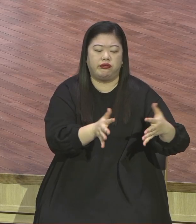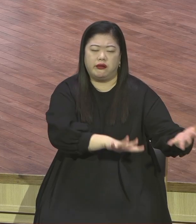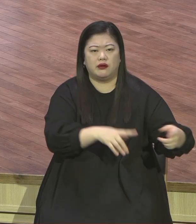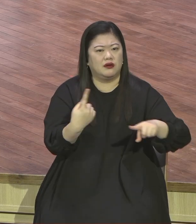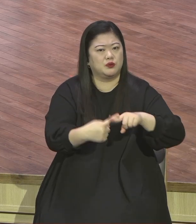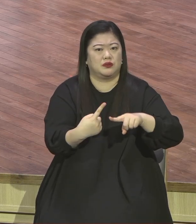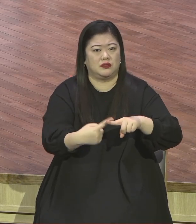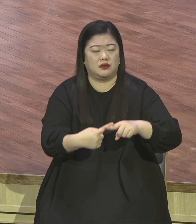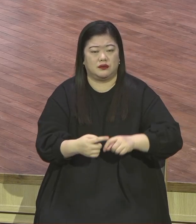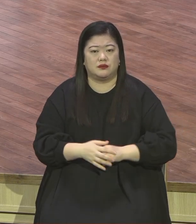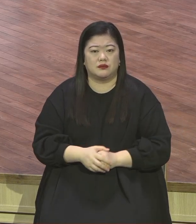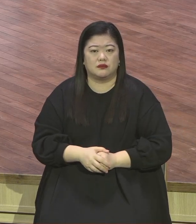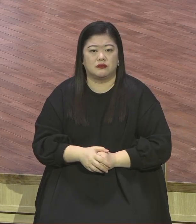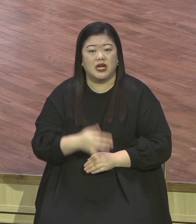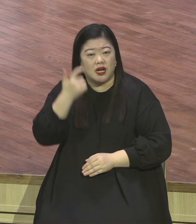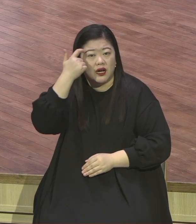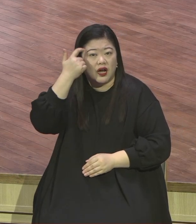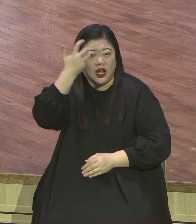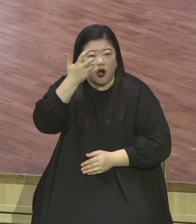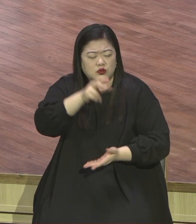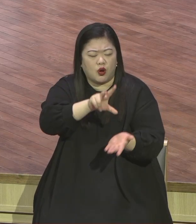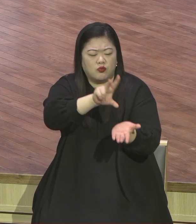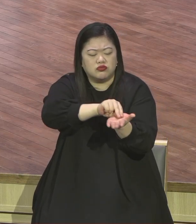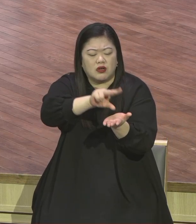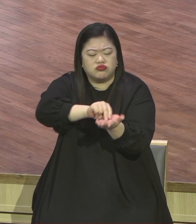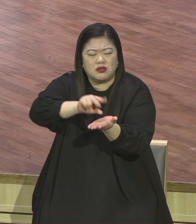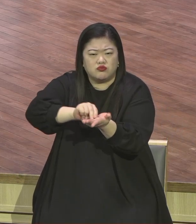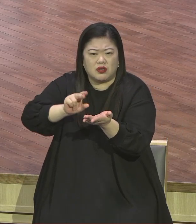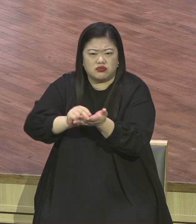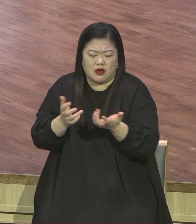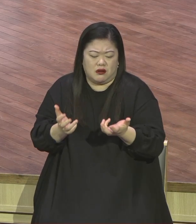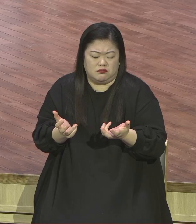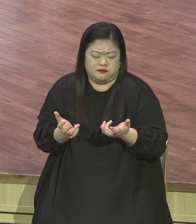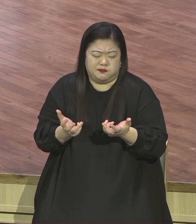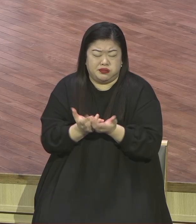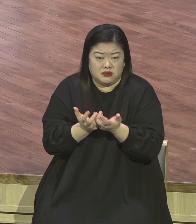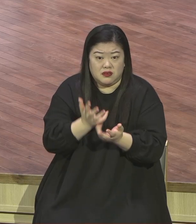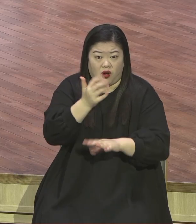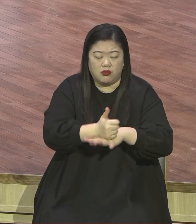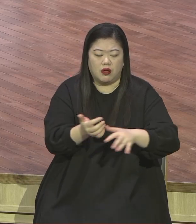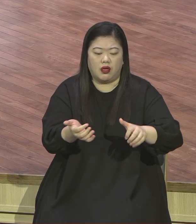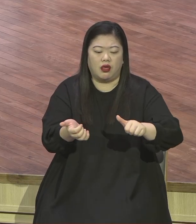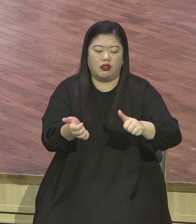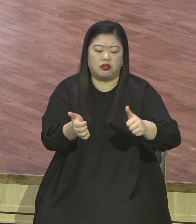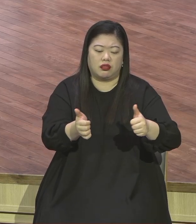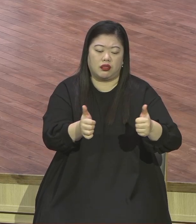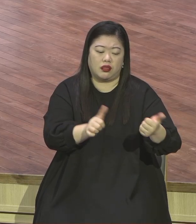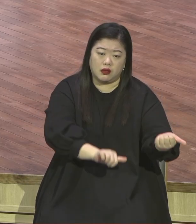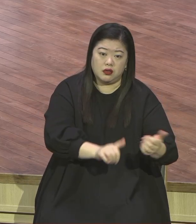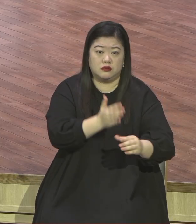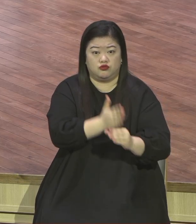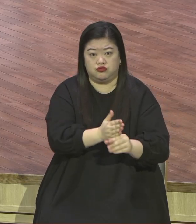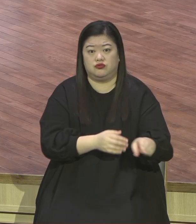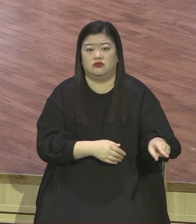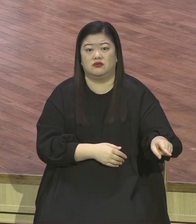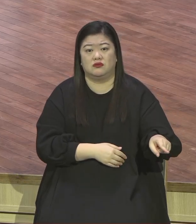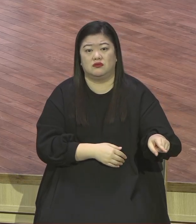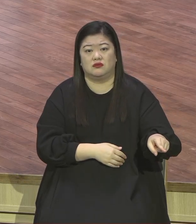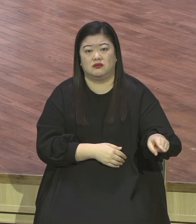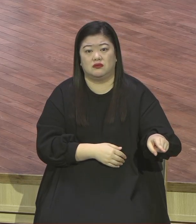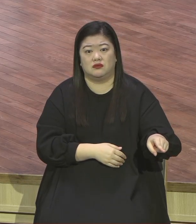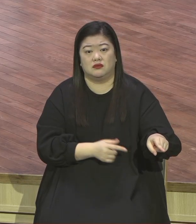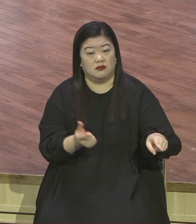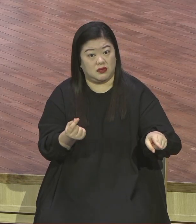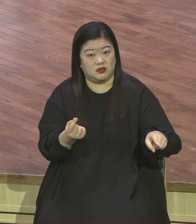가지 문제 속에 빠져서 그대로 지금 망하고 있어요 망해가는 순수 속에 있어요